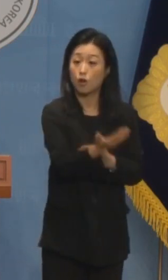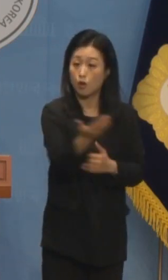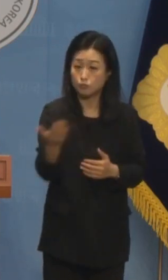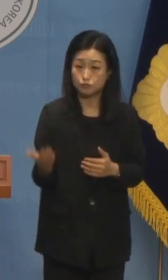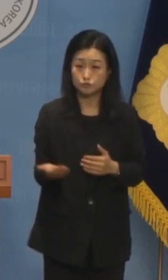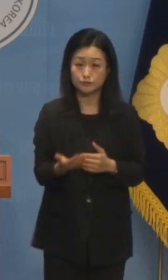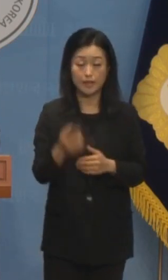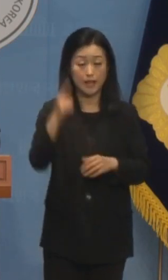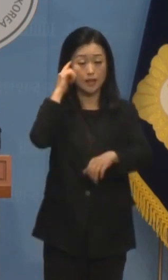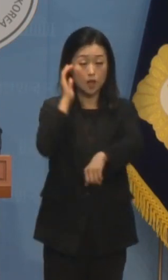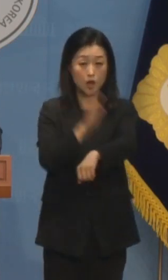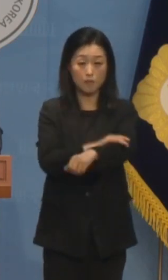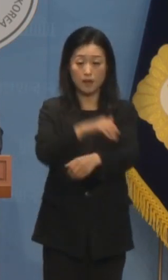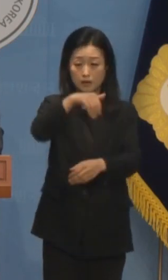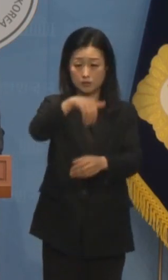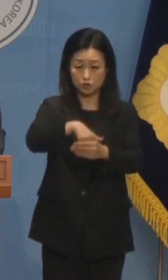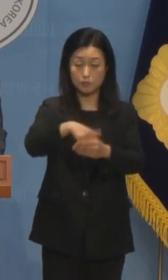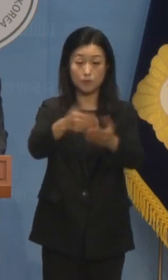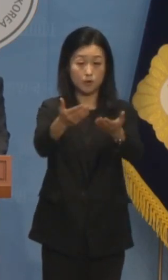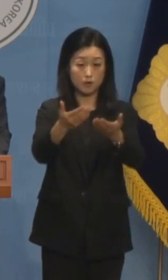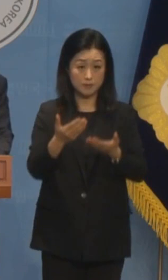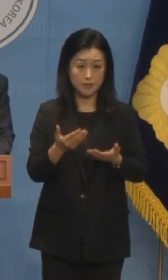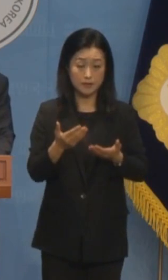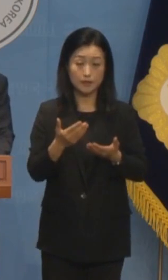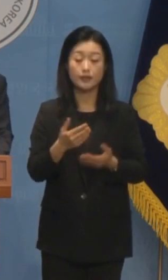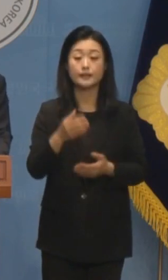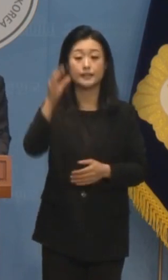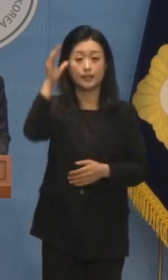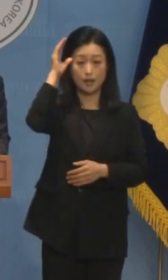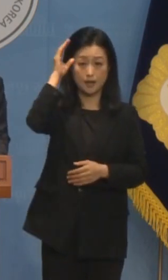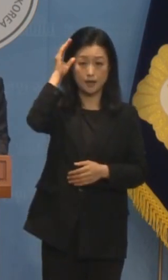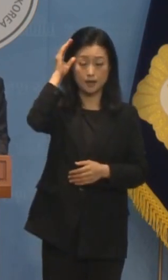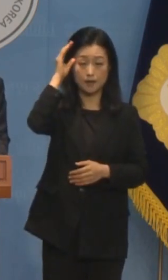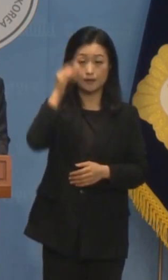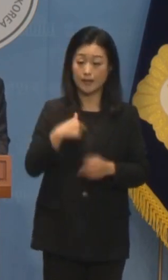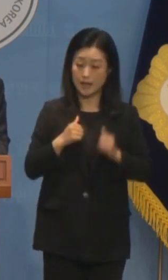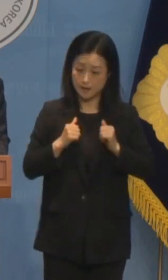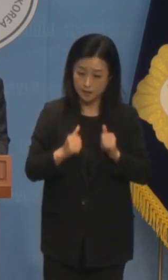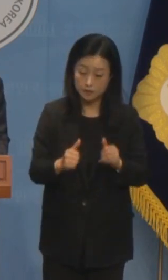유권자의 현명한 선택이 내려질 수 있도록